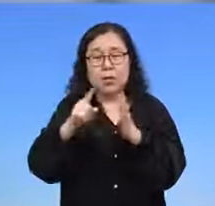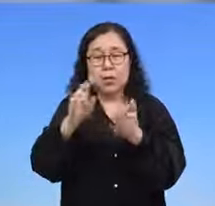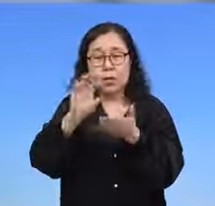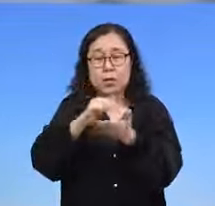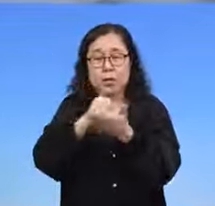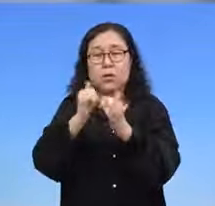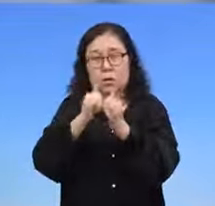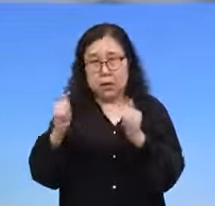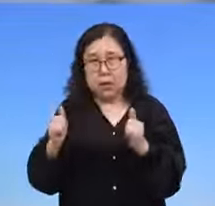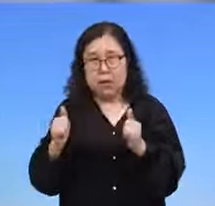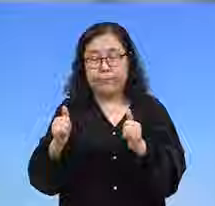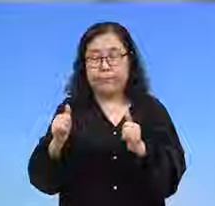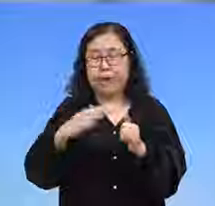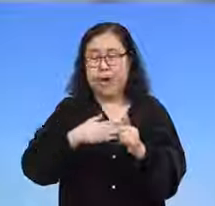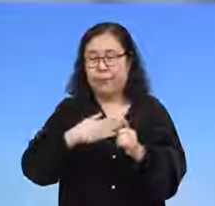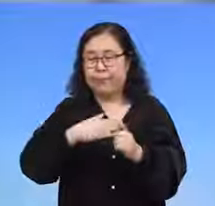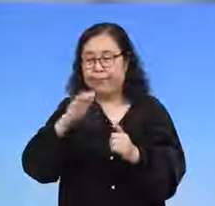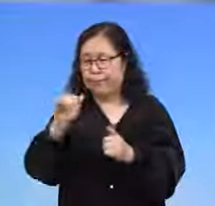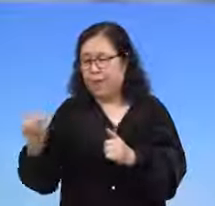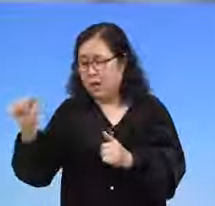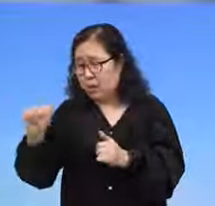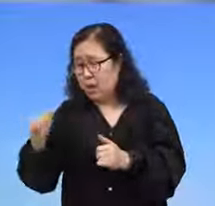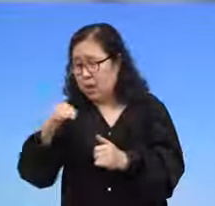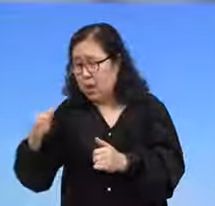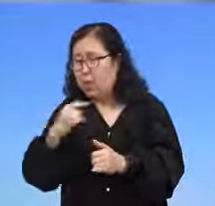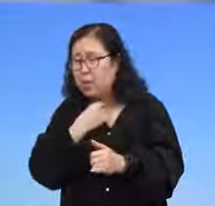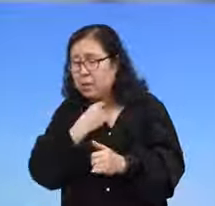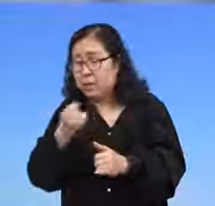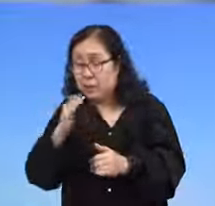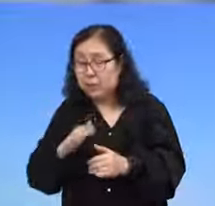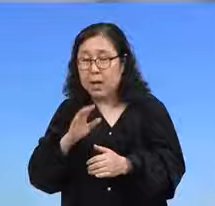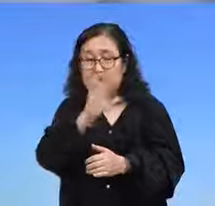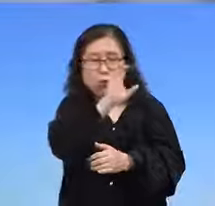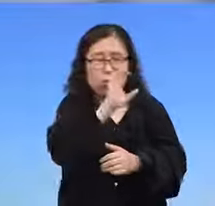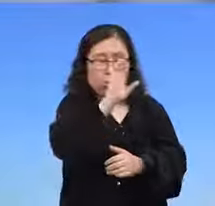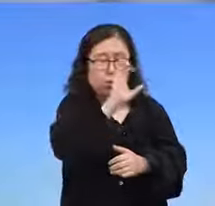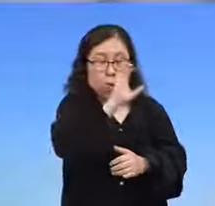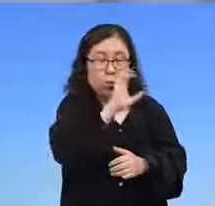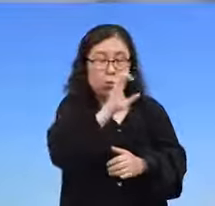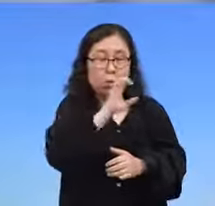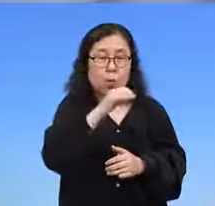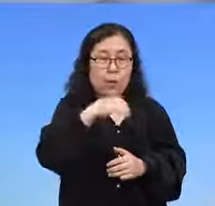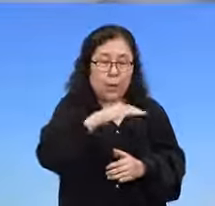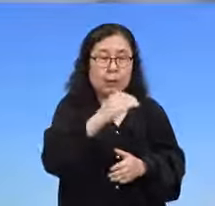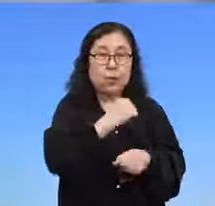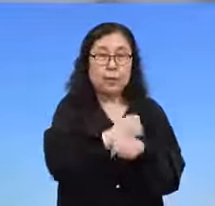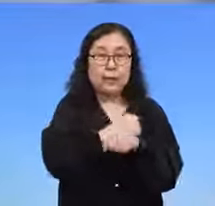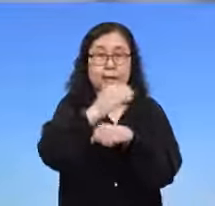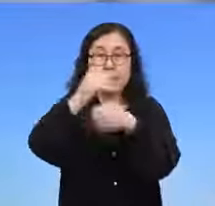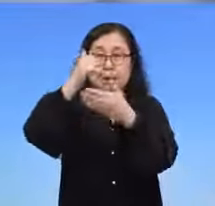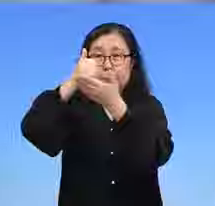나는 아시아로 가고 싶었는데 유럽으로 돌리시는 그 하나님 앞에 불편할 수도 있고,